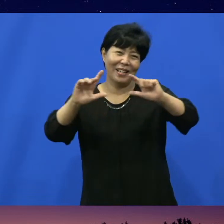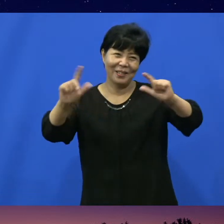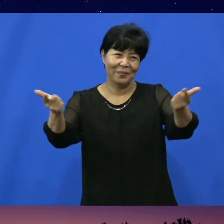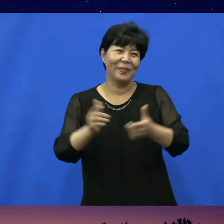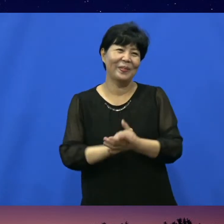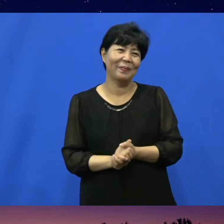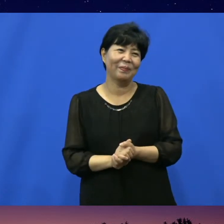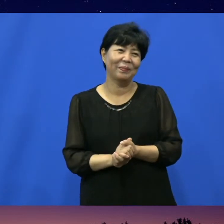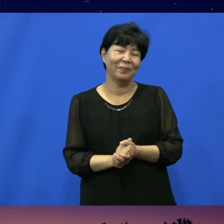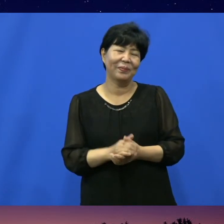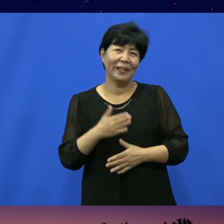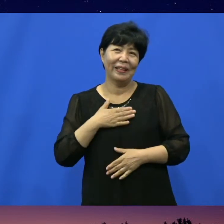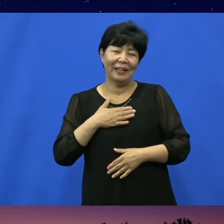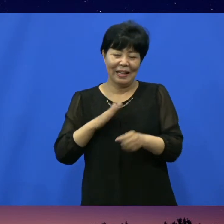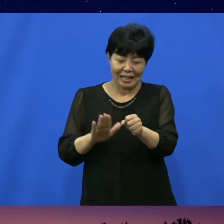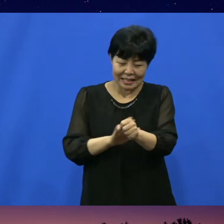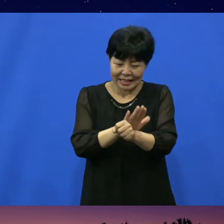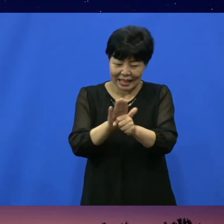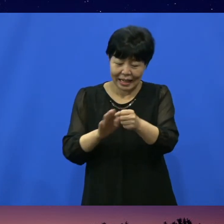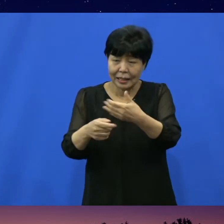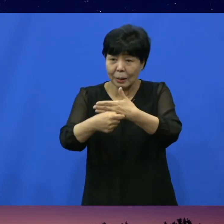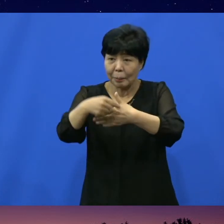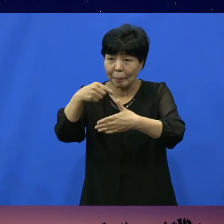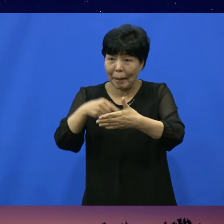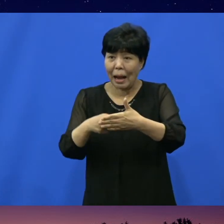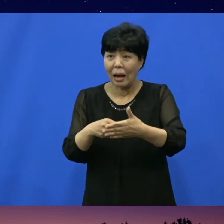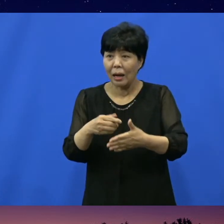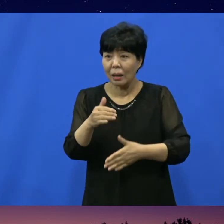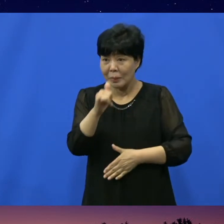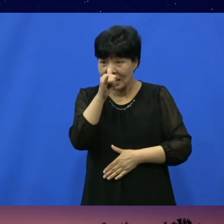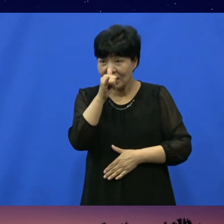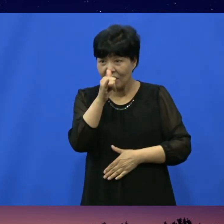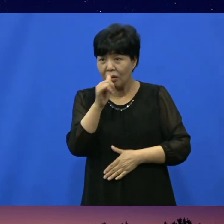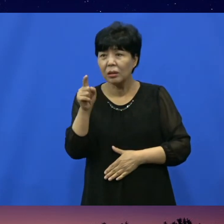여러분, 내가 사랑하는 마음이 있으면 그 사랑을 독차지하고 싶어.